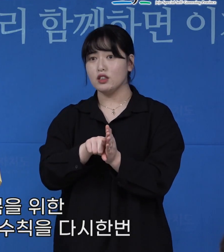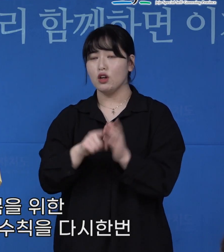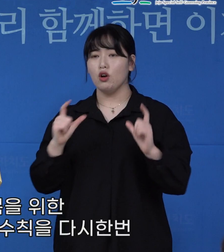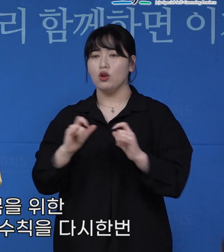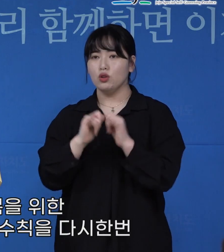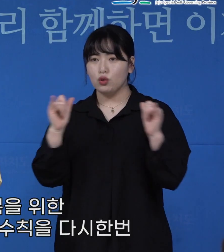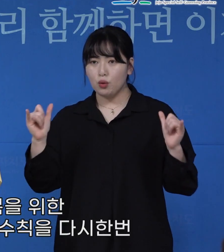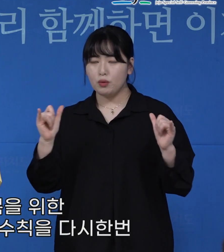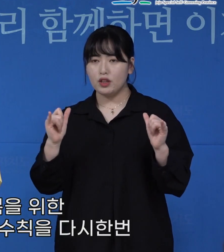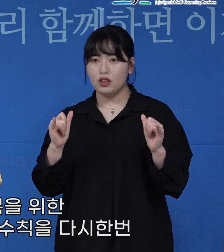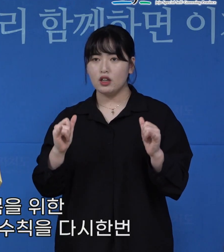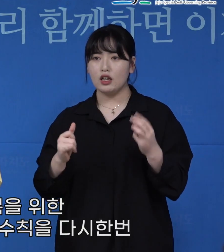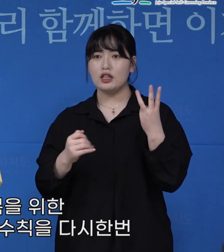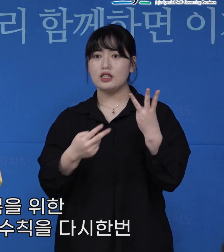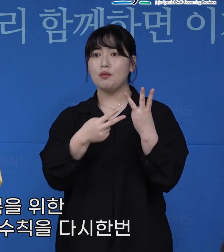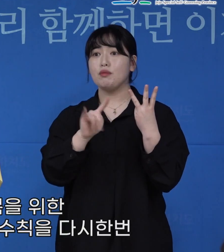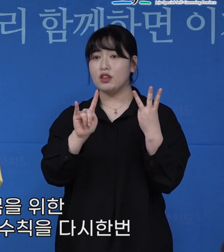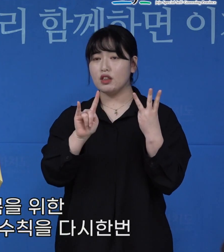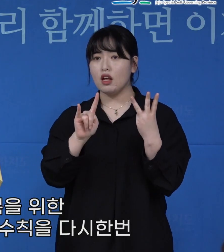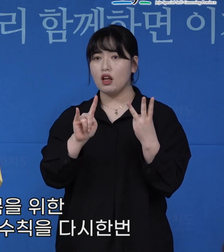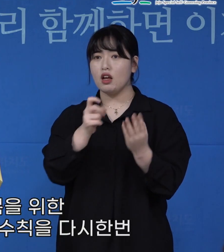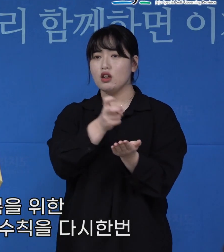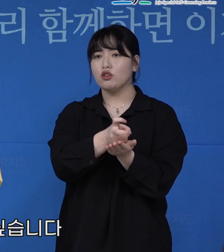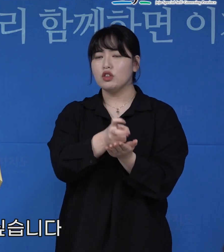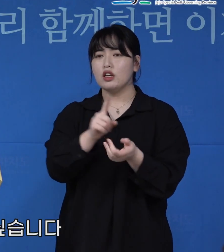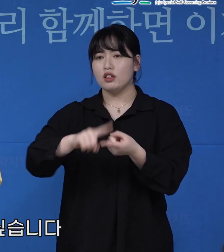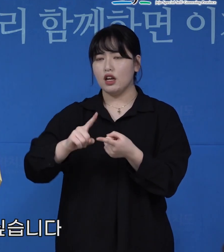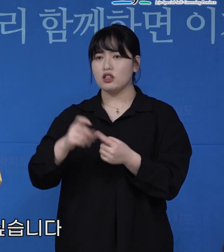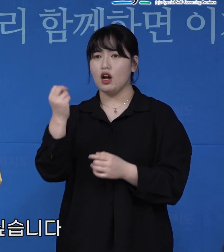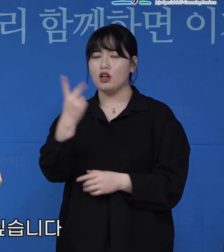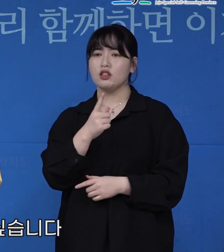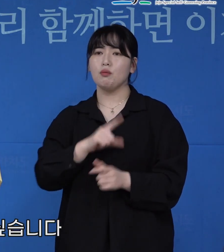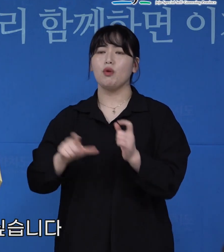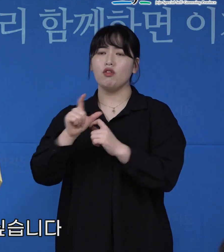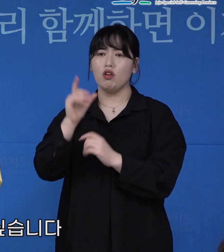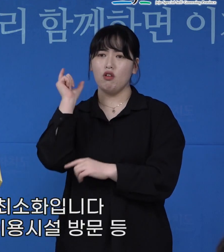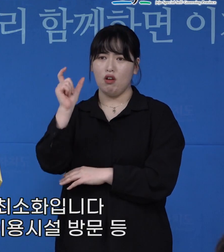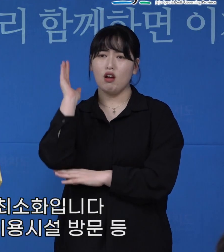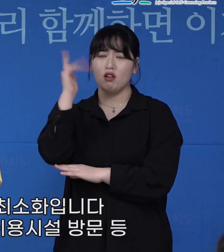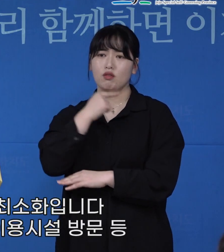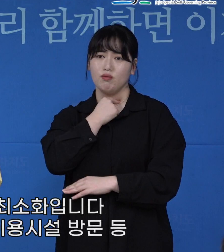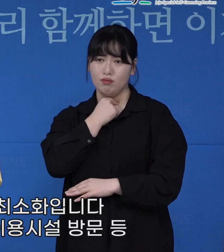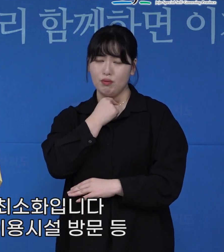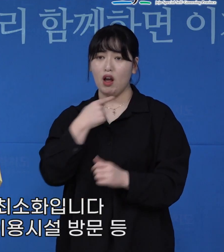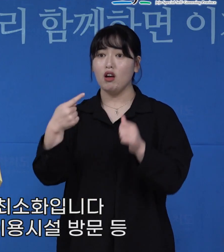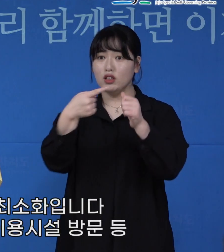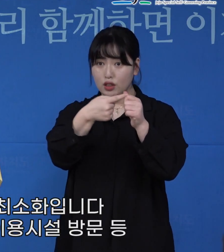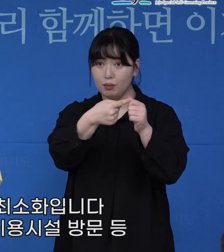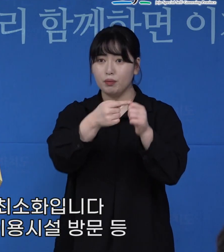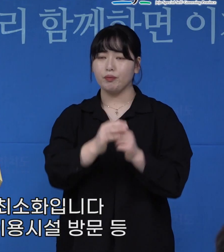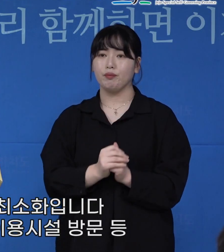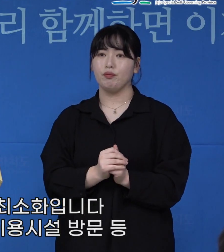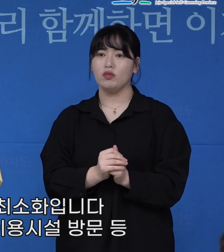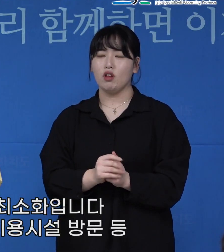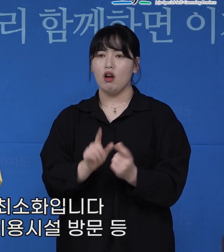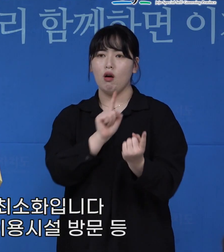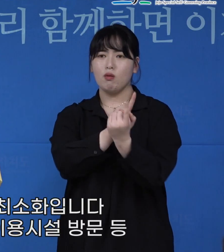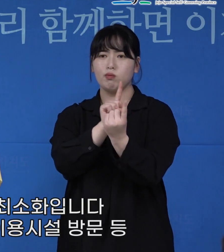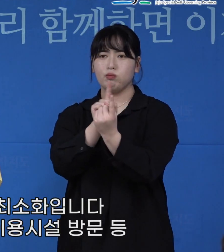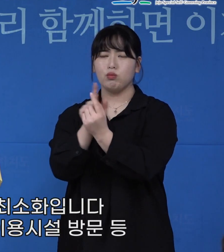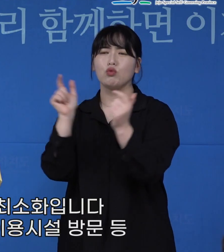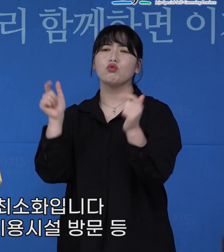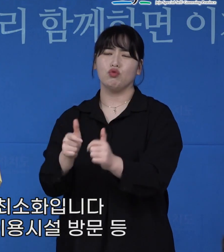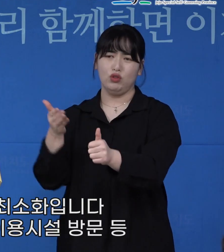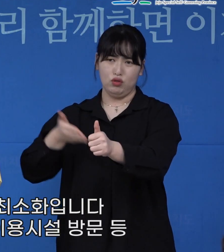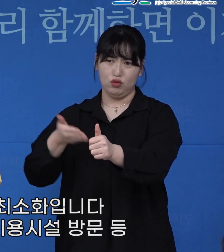도민들의 3대 실천 수칙을 다시 한번 강조하고 싶습니다. 첫 번째는 접촉